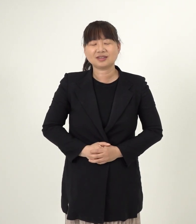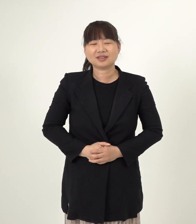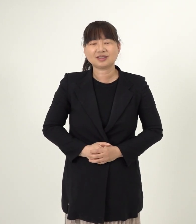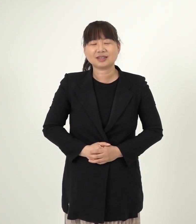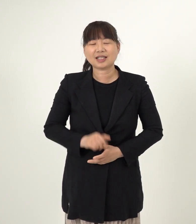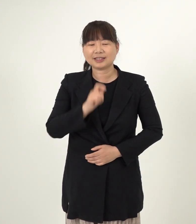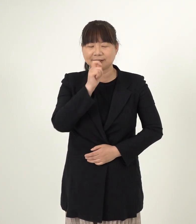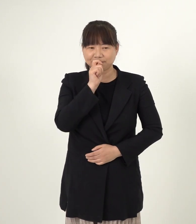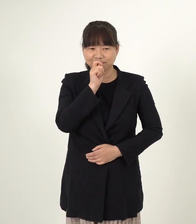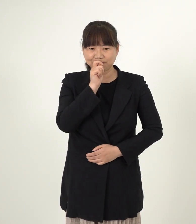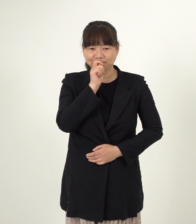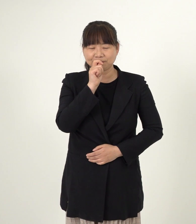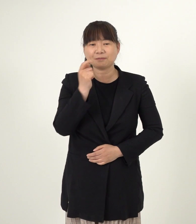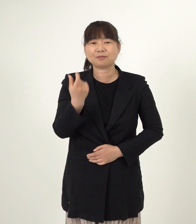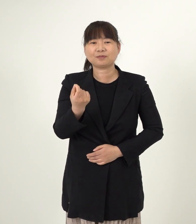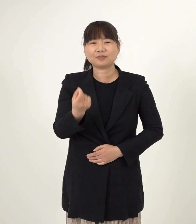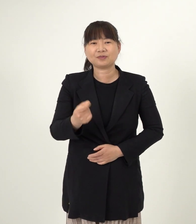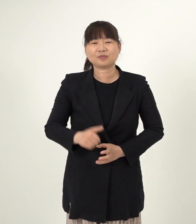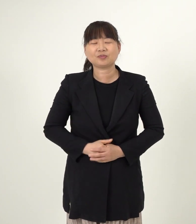침묵입니다.